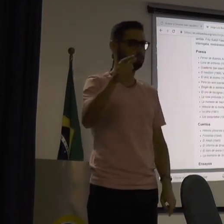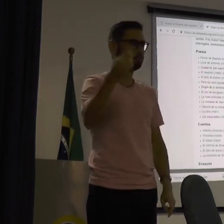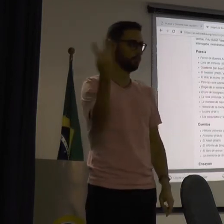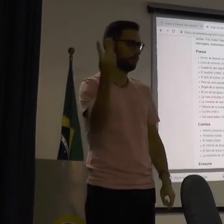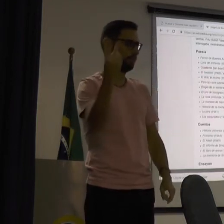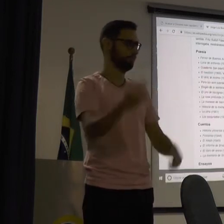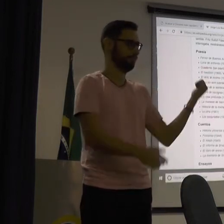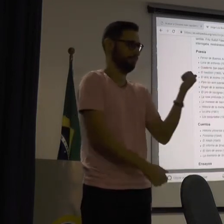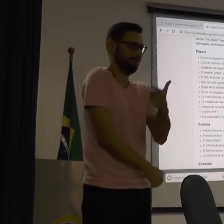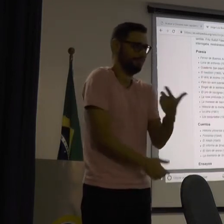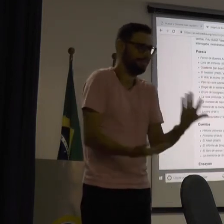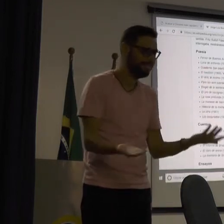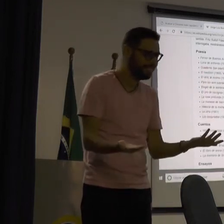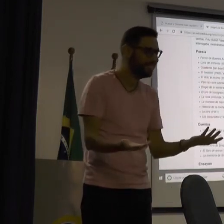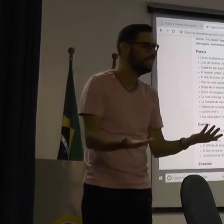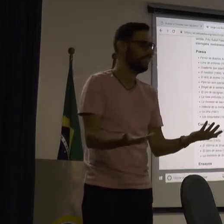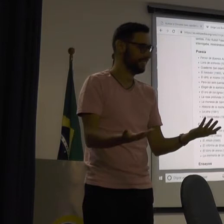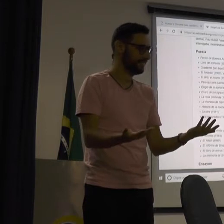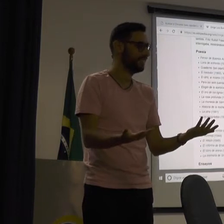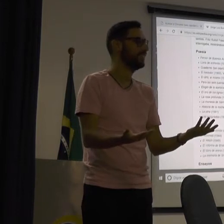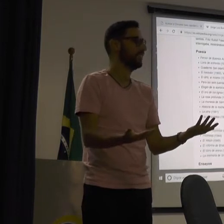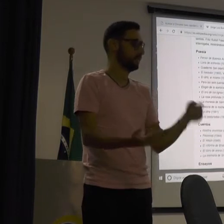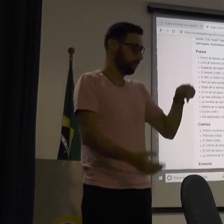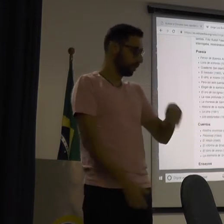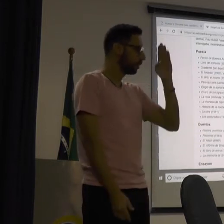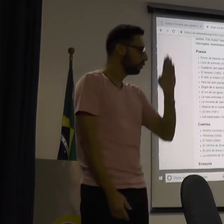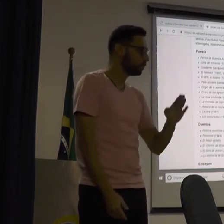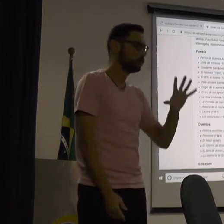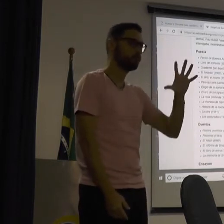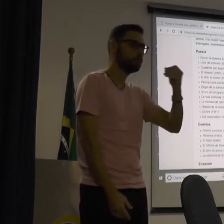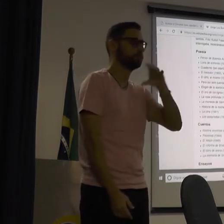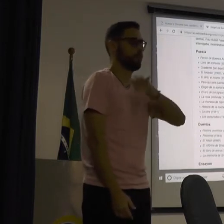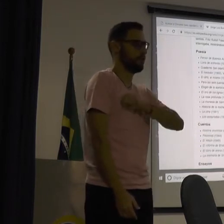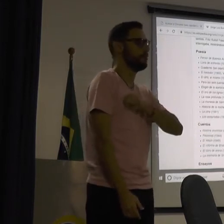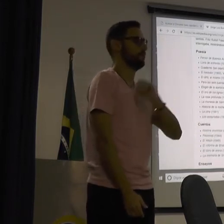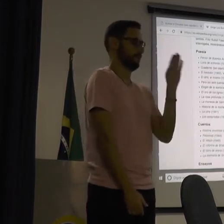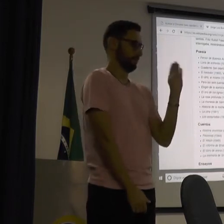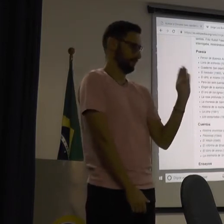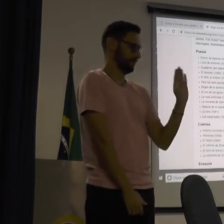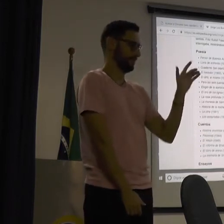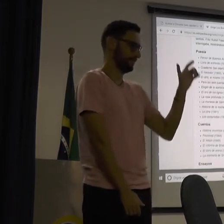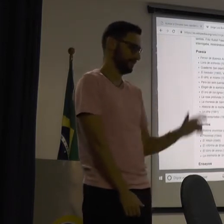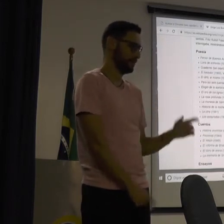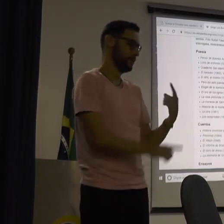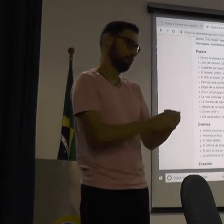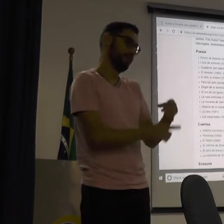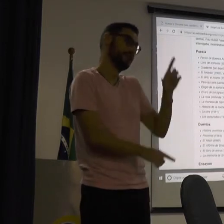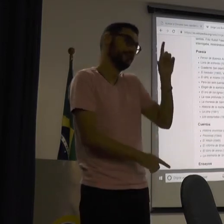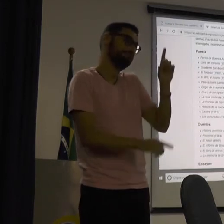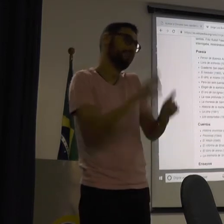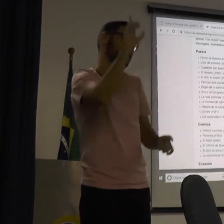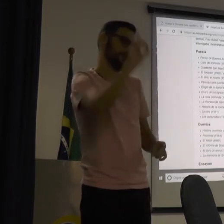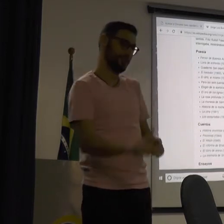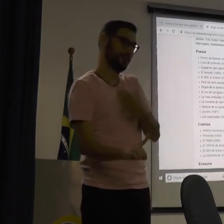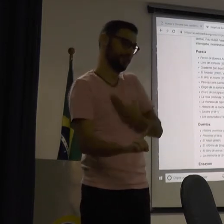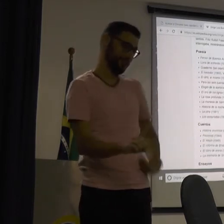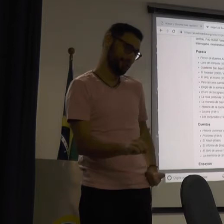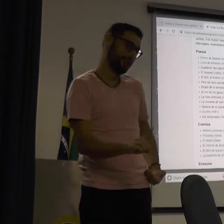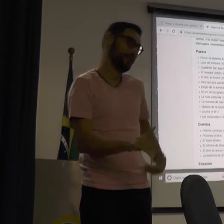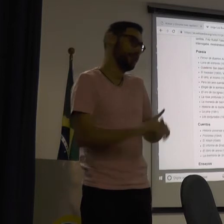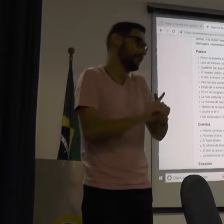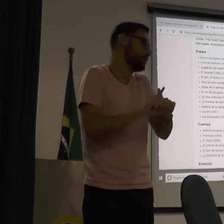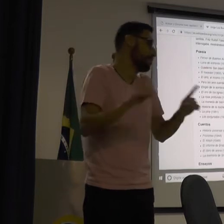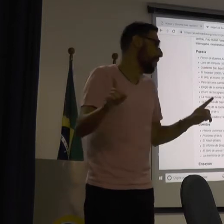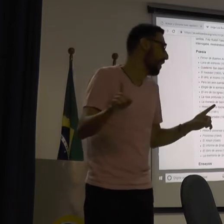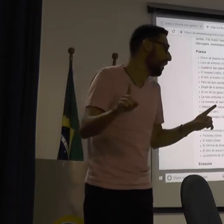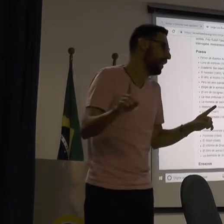uma paixão, uma das paixões nacionais no Brasil. Apesar de ele ser de direita, ninguém no Brasil censura o